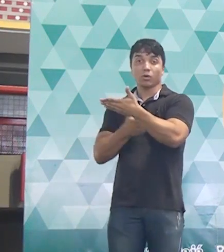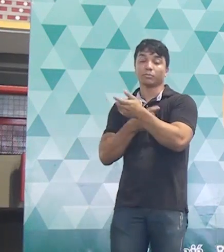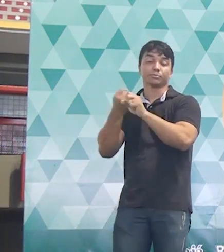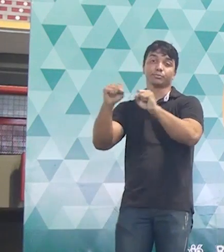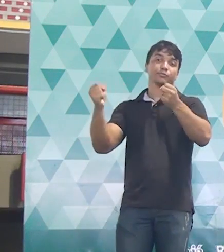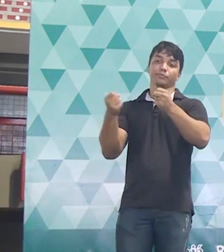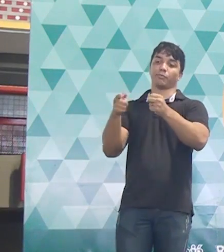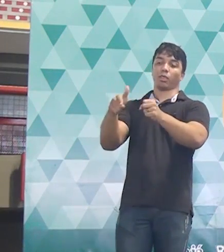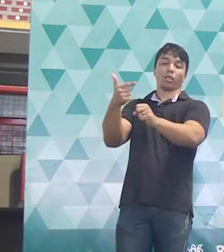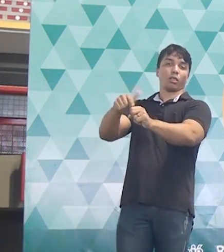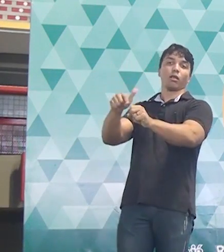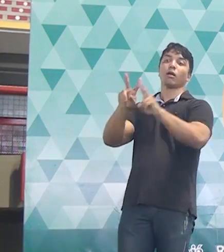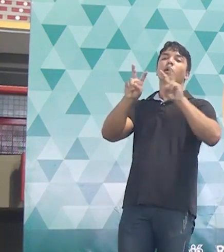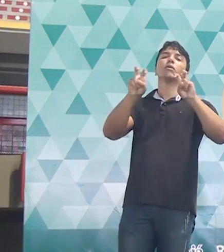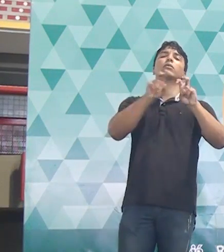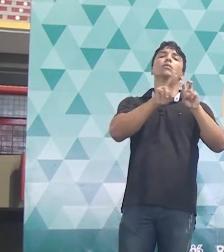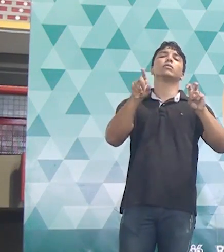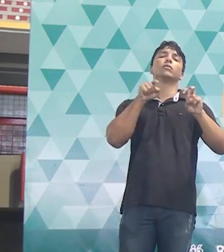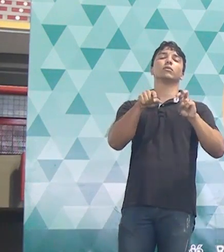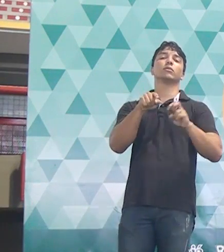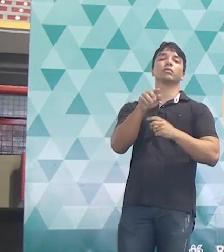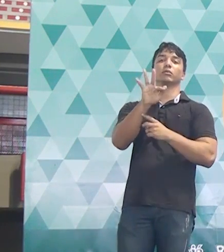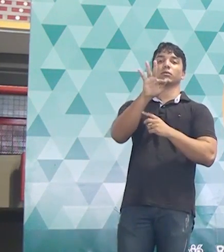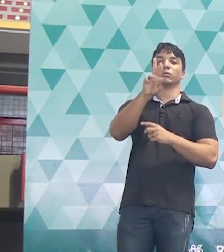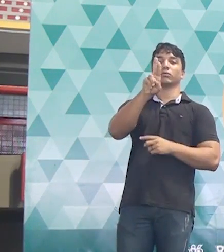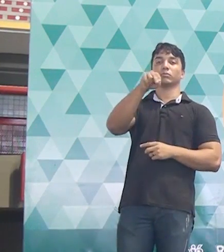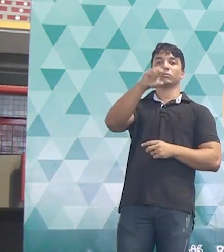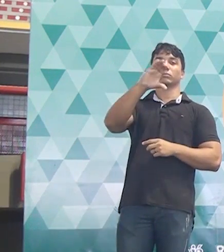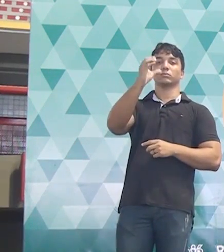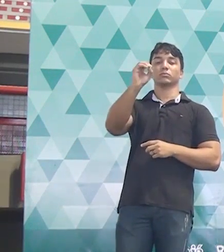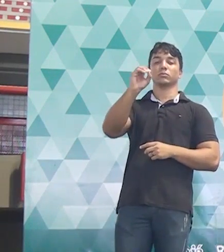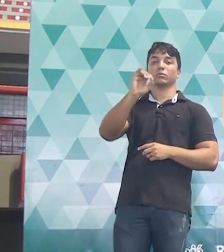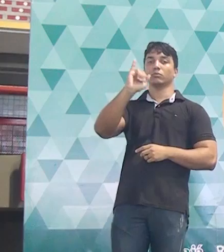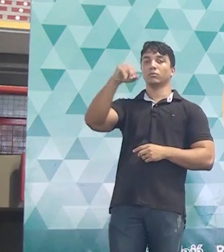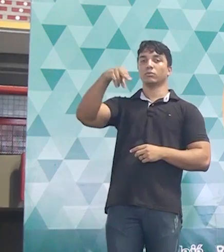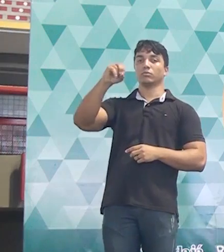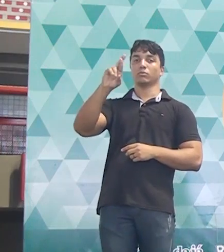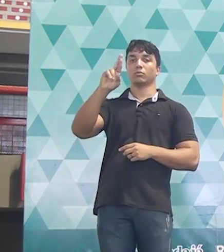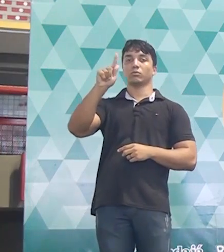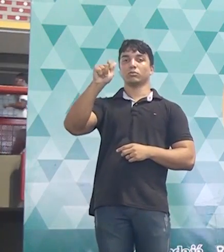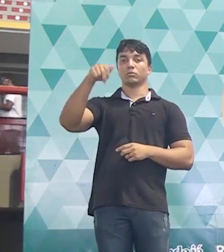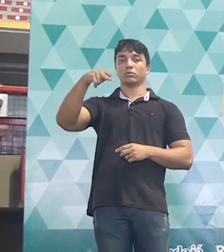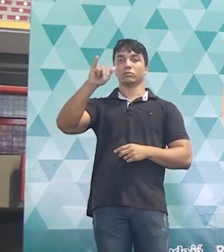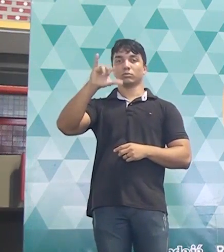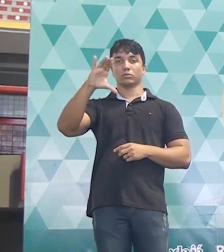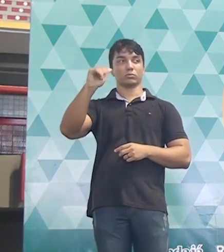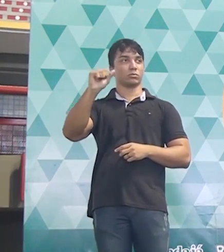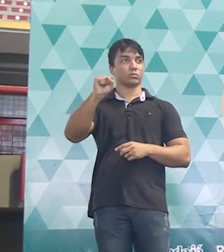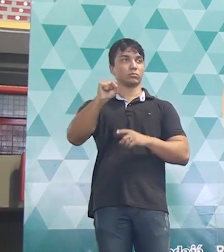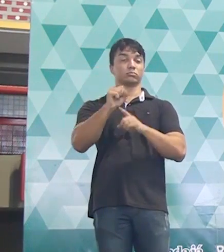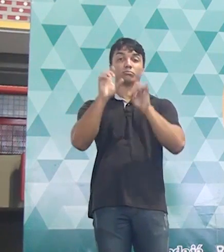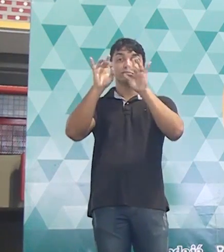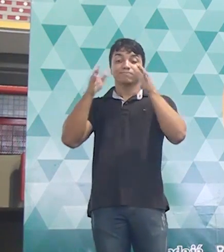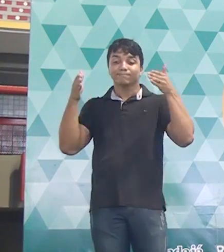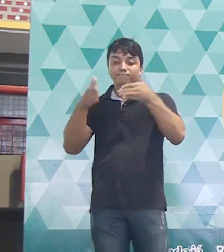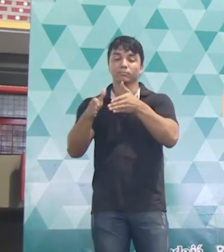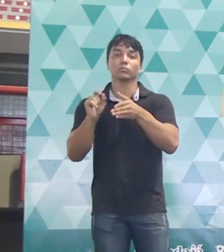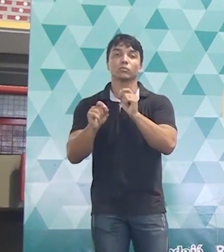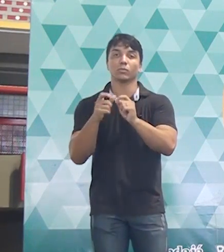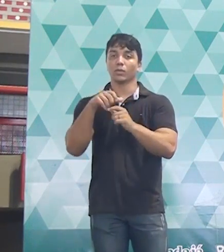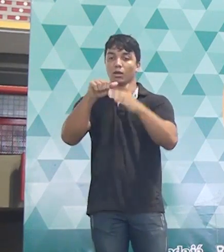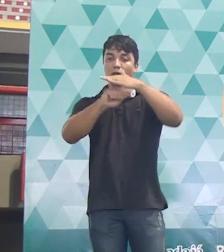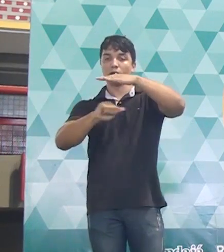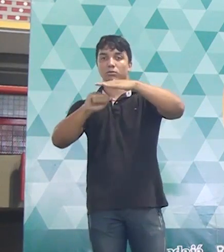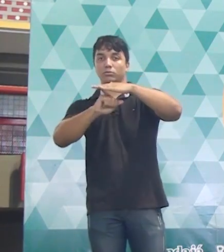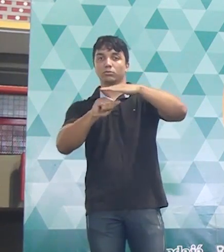tocar num assunto chamado funções inorgânicas, mas especificamente